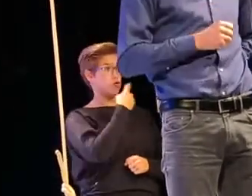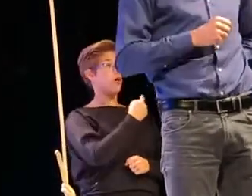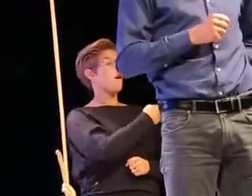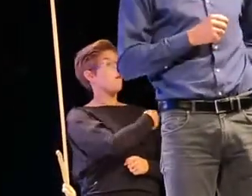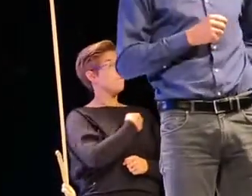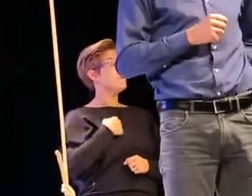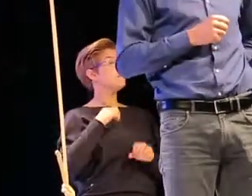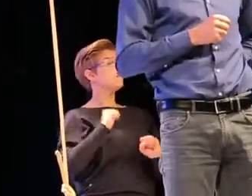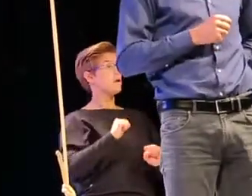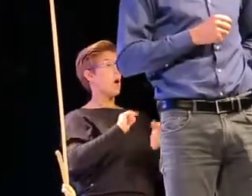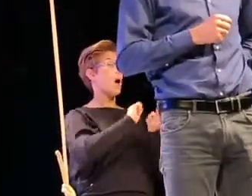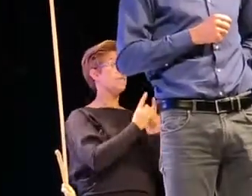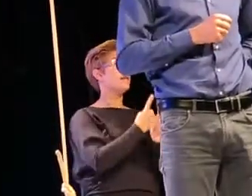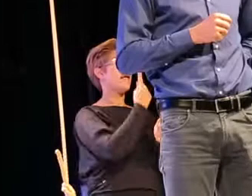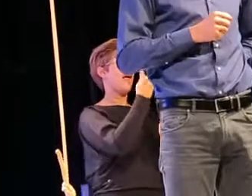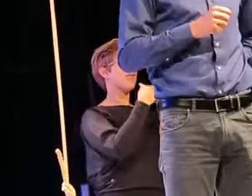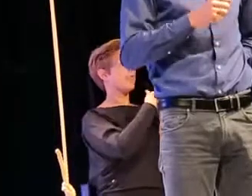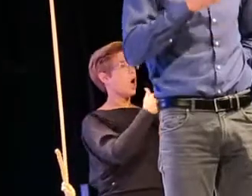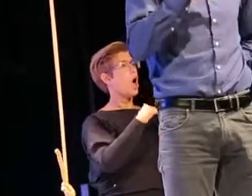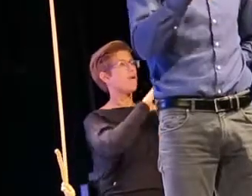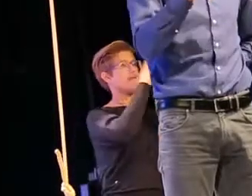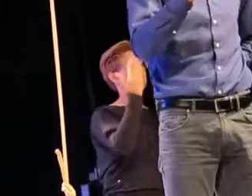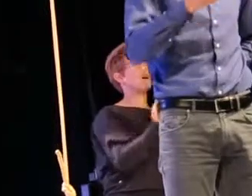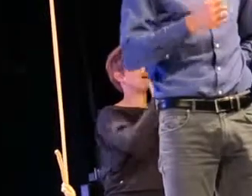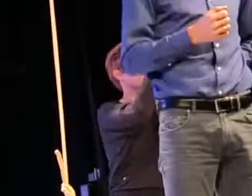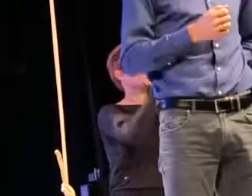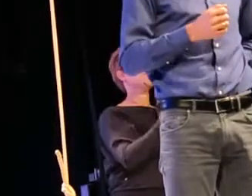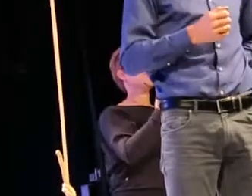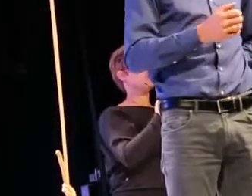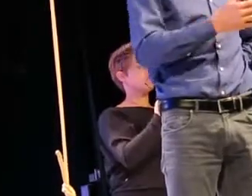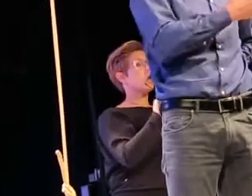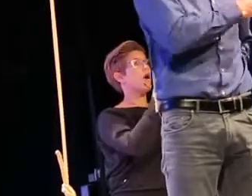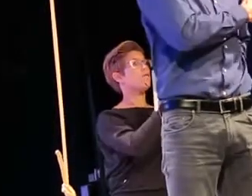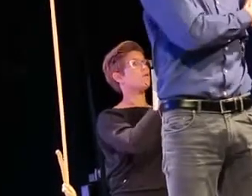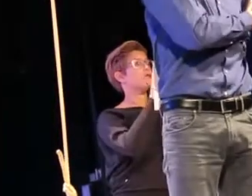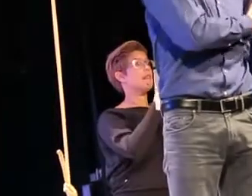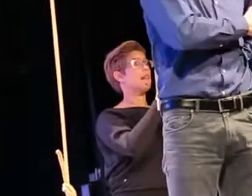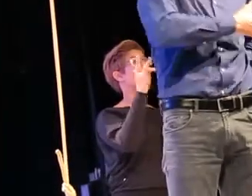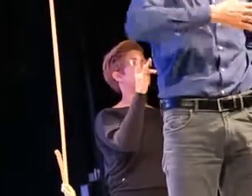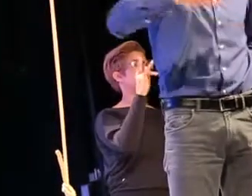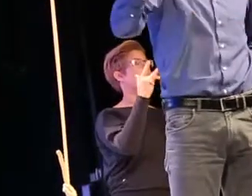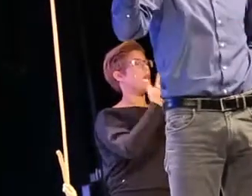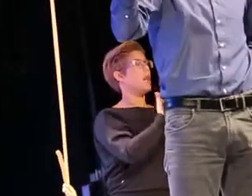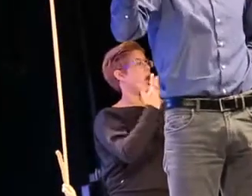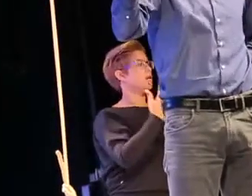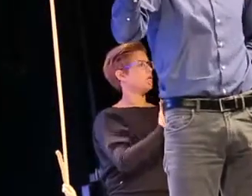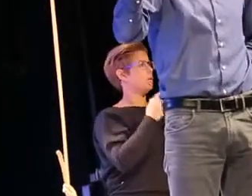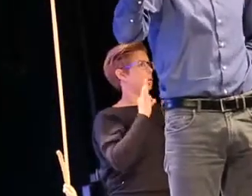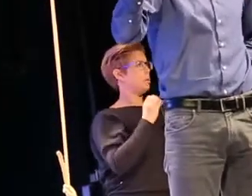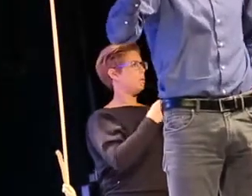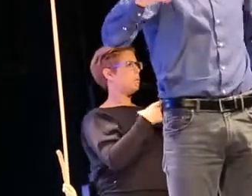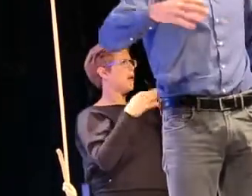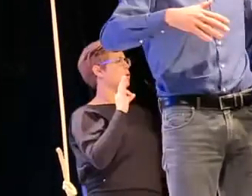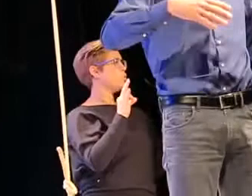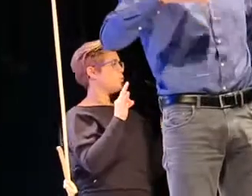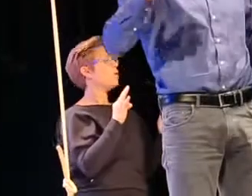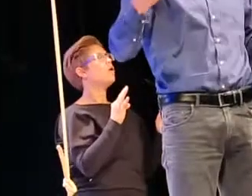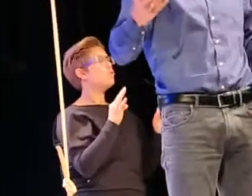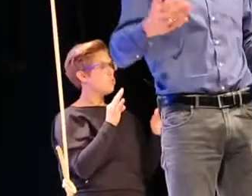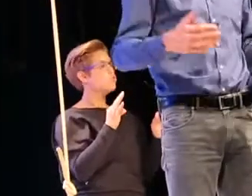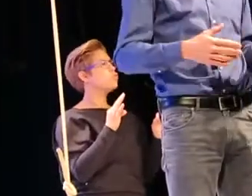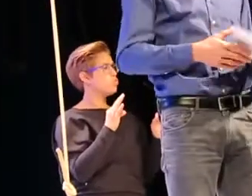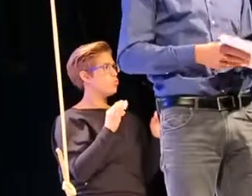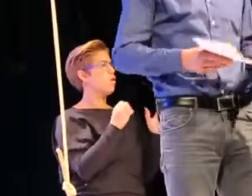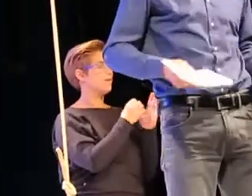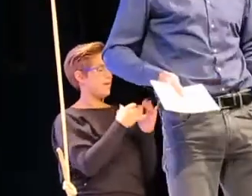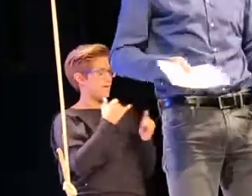ett av världens första fossilfria länder. Var kommer det här ifrån? Ja, det kommer faktiskt ifrån det enorma tryck som bara de